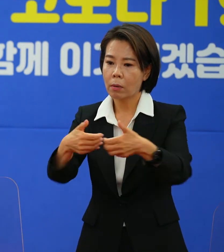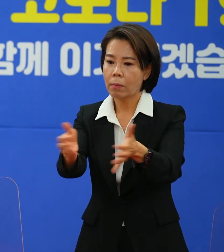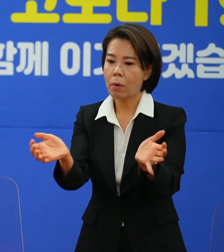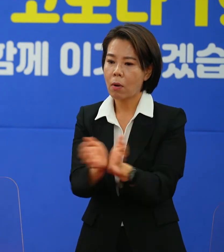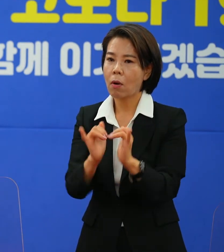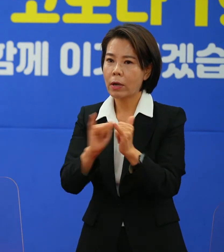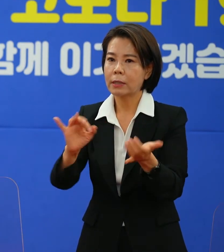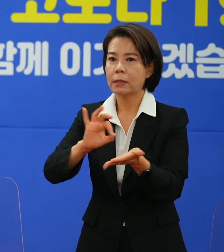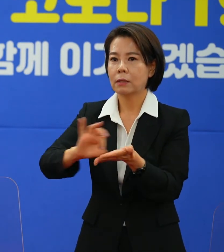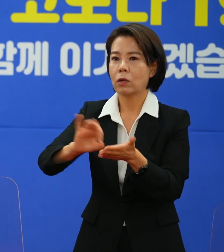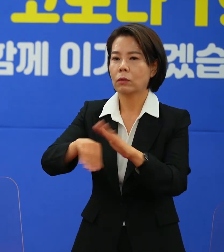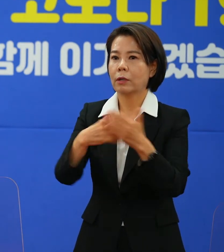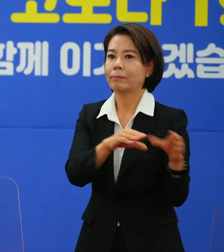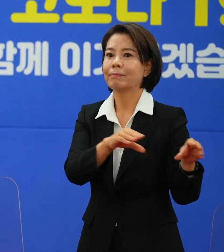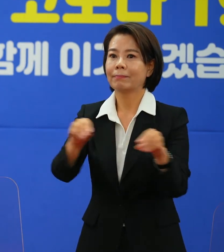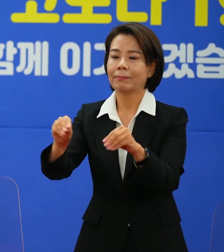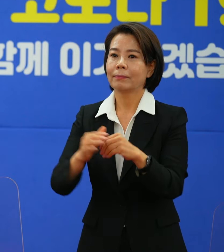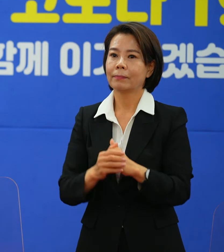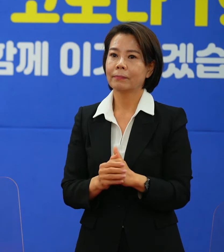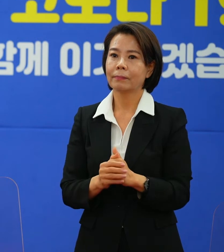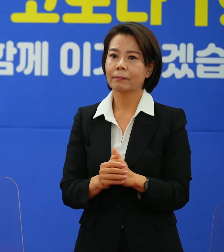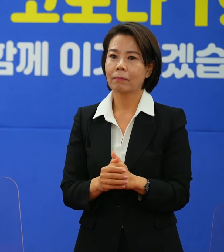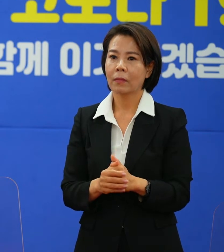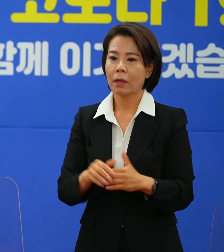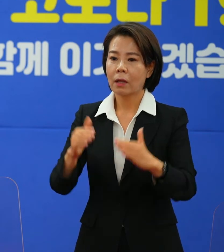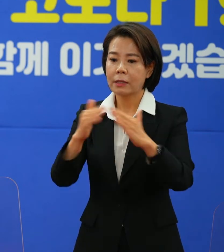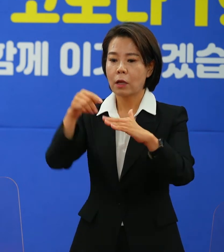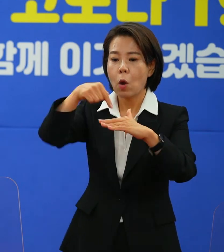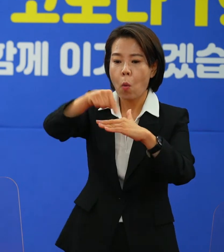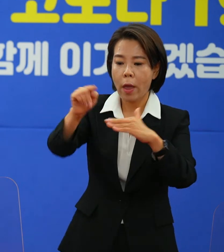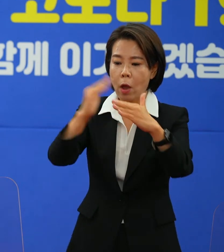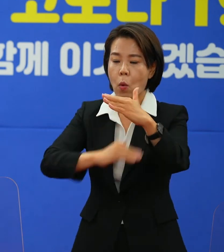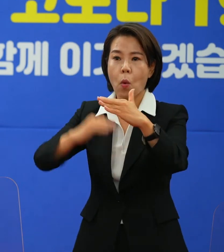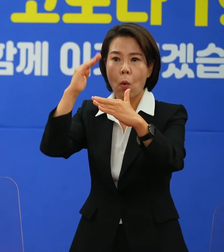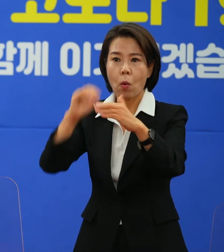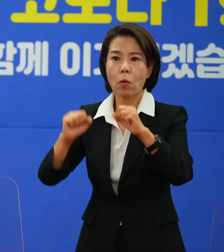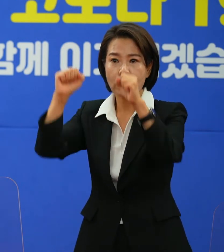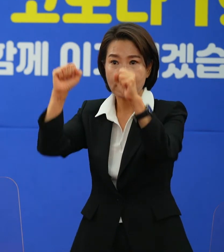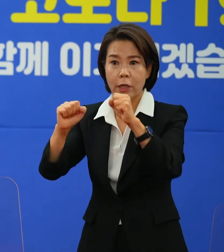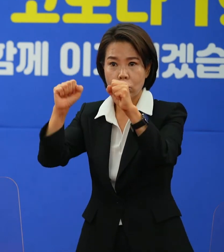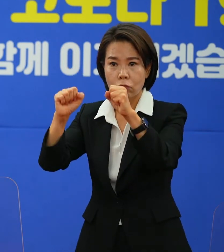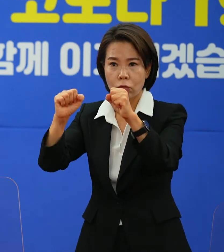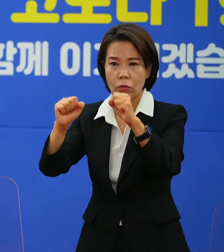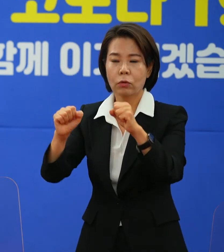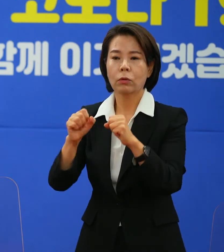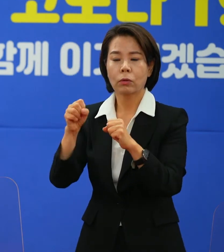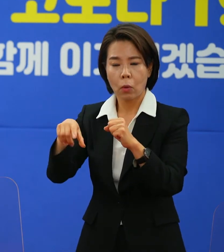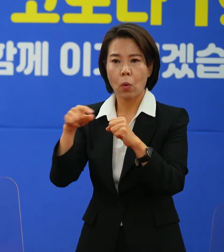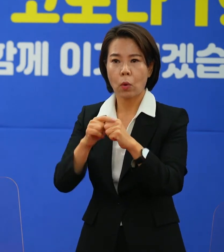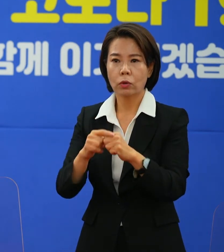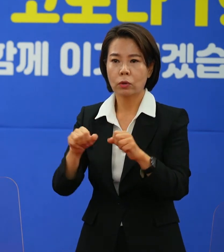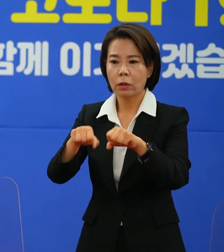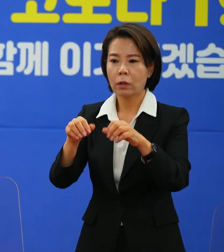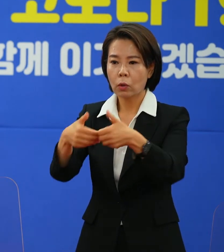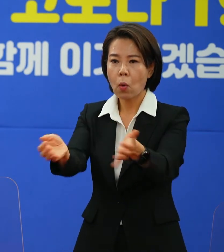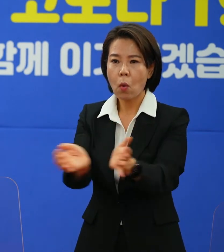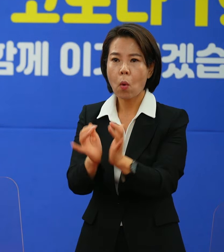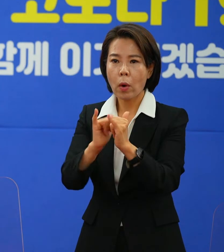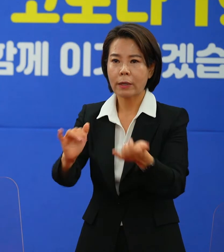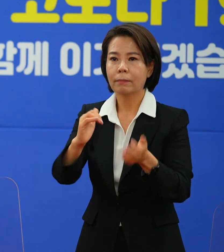모두 제한이 됩니다. 실외 공공체육시설도 일반인과 동호인의 이용은